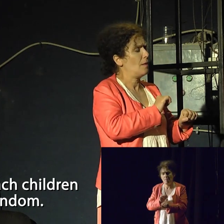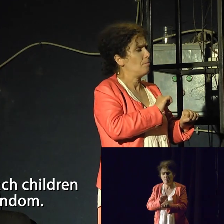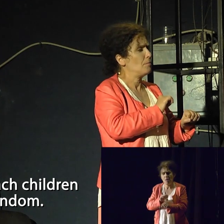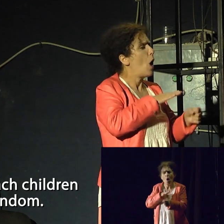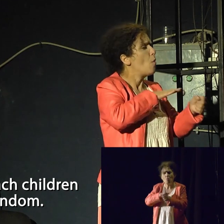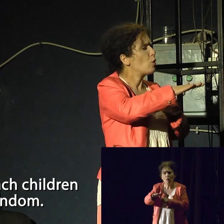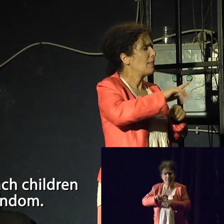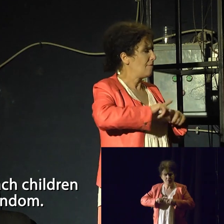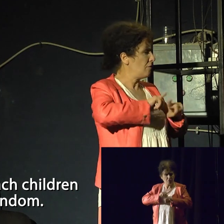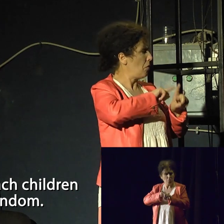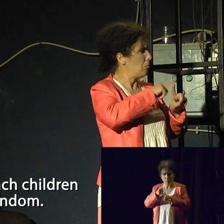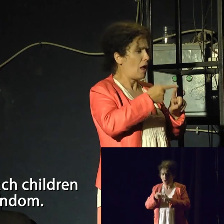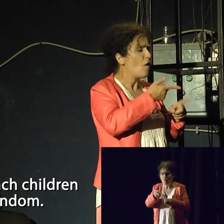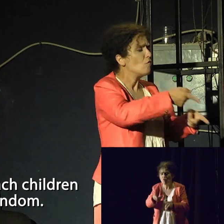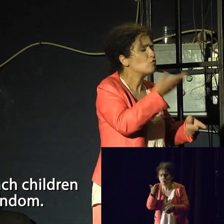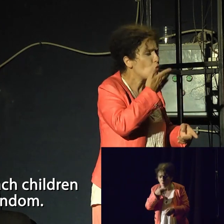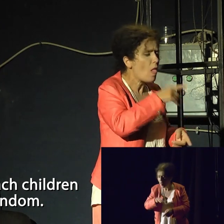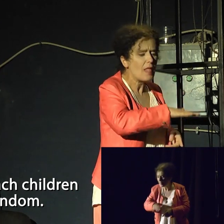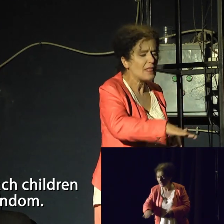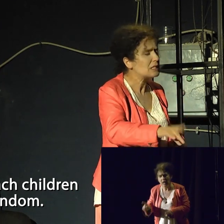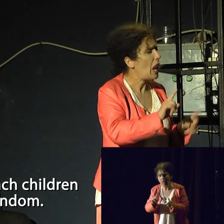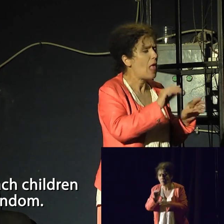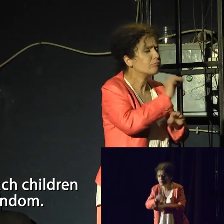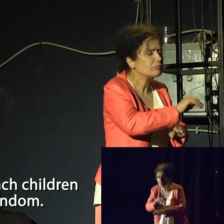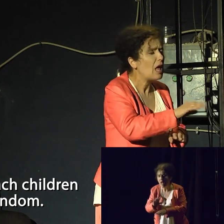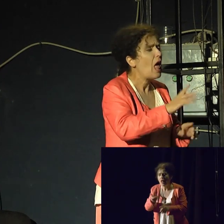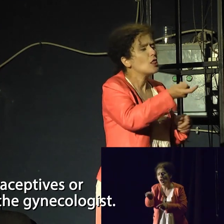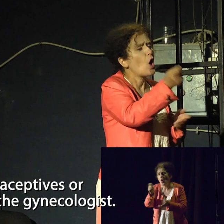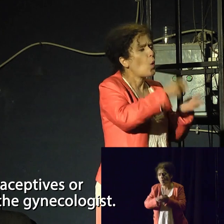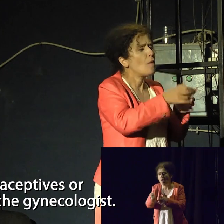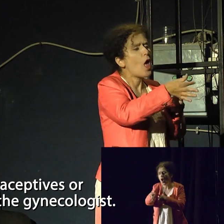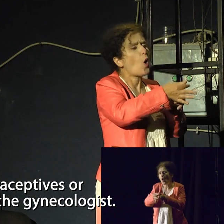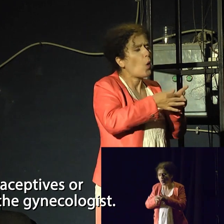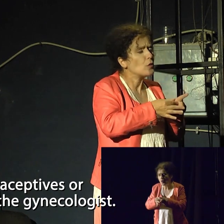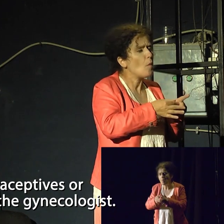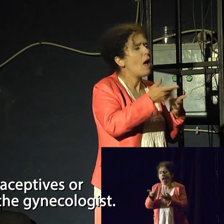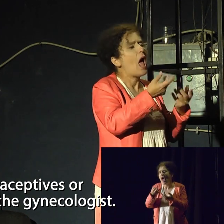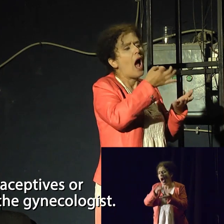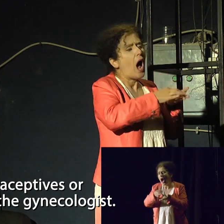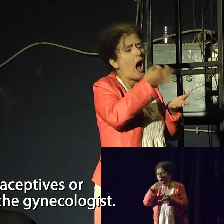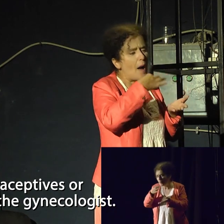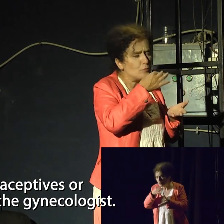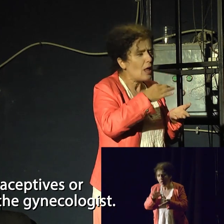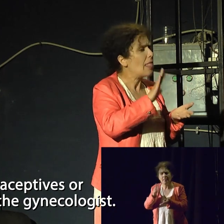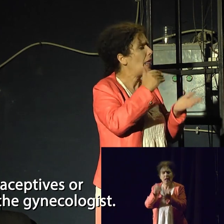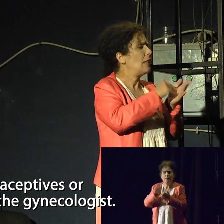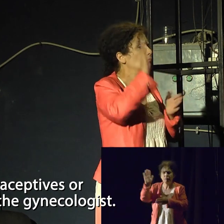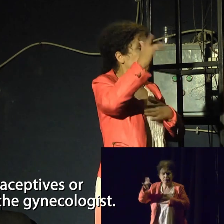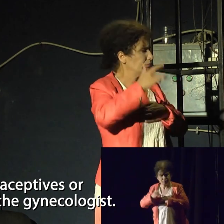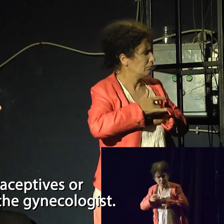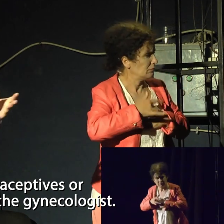Во училиштата децата не ги учат како да купат кондом, како да купат орална контрацепција, дали треба да одат на